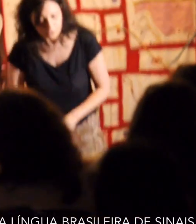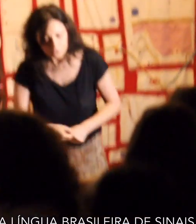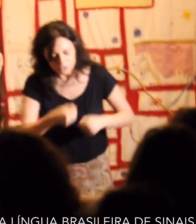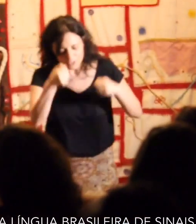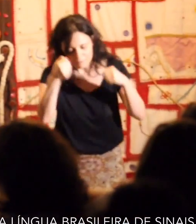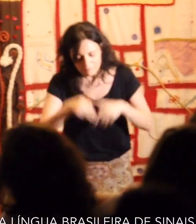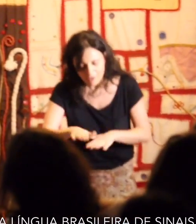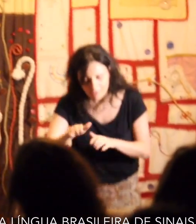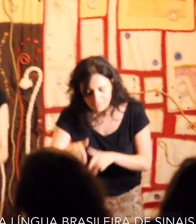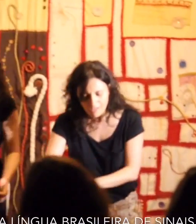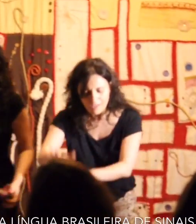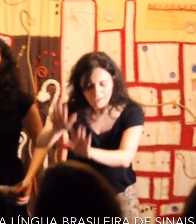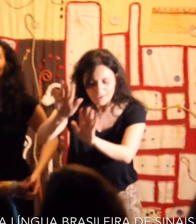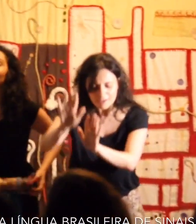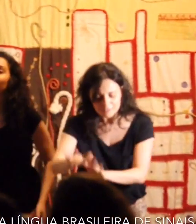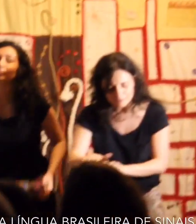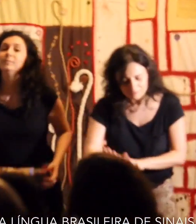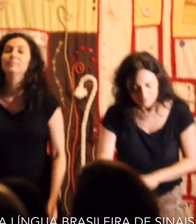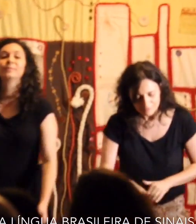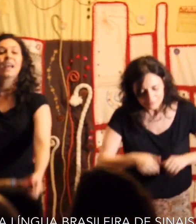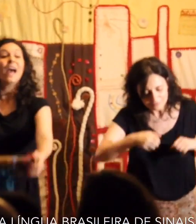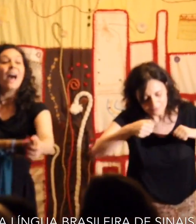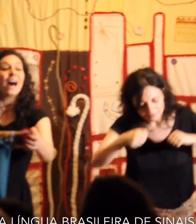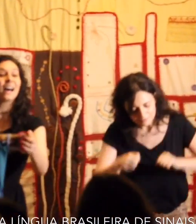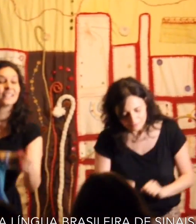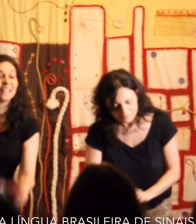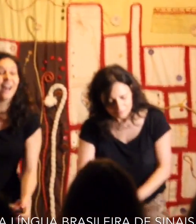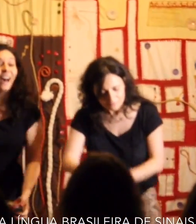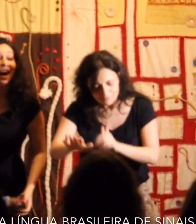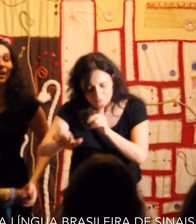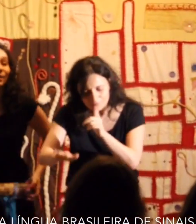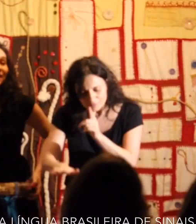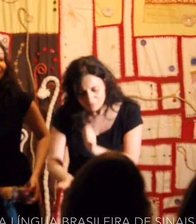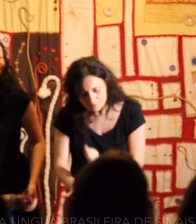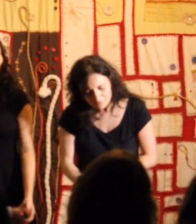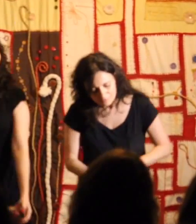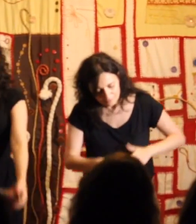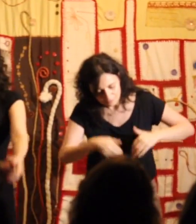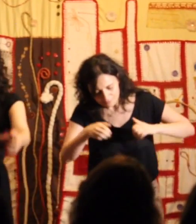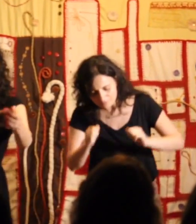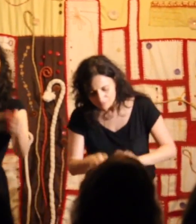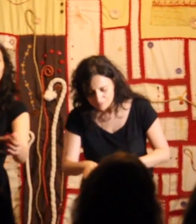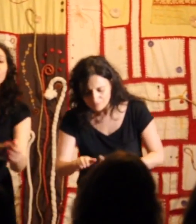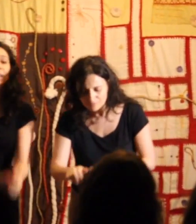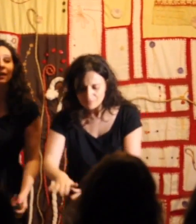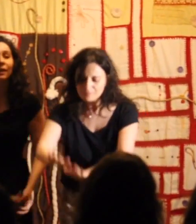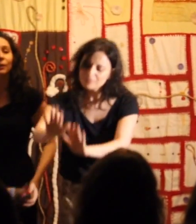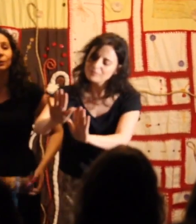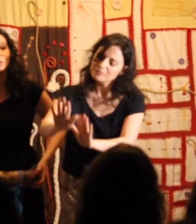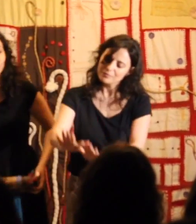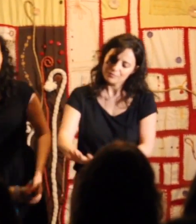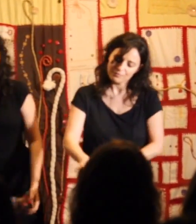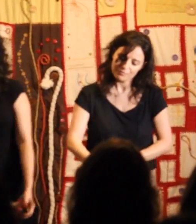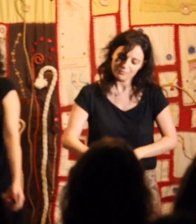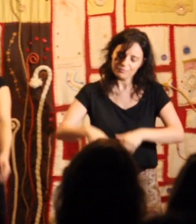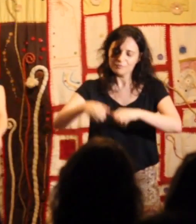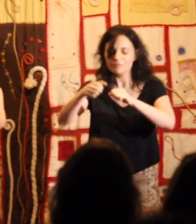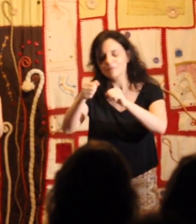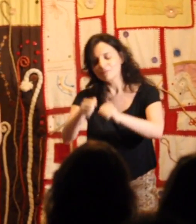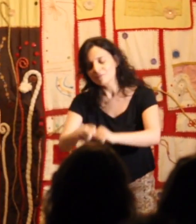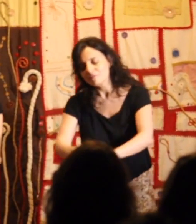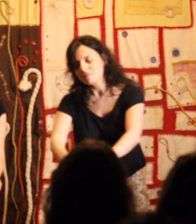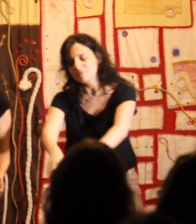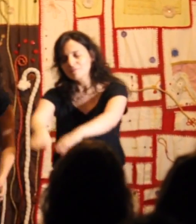esse som te embalar. As águas que correm pro rio, meu